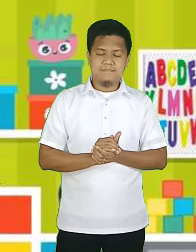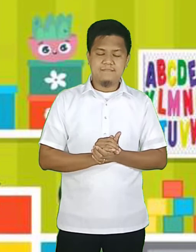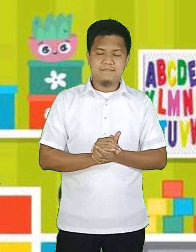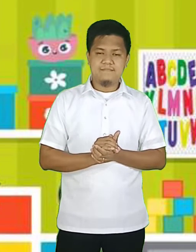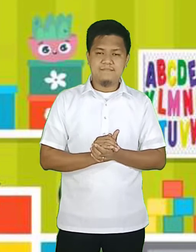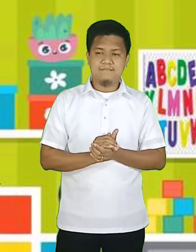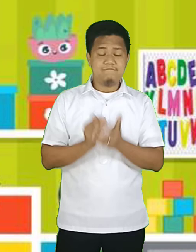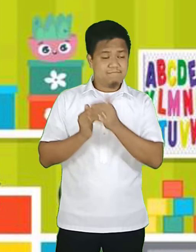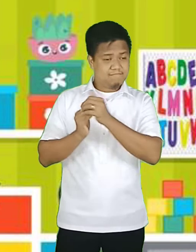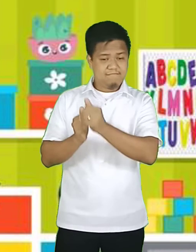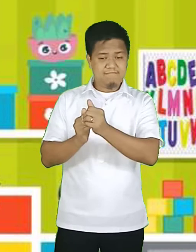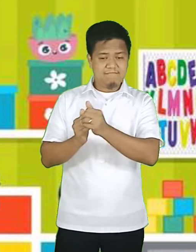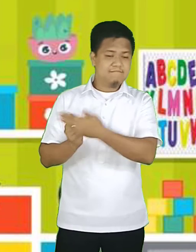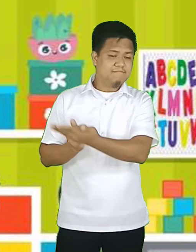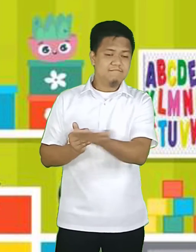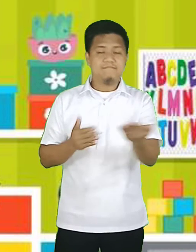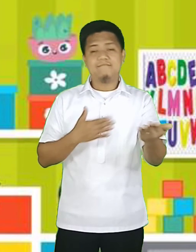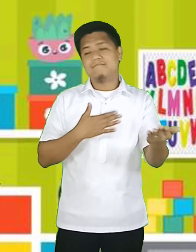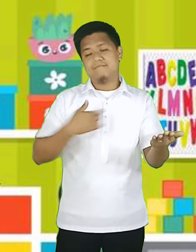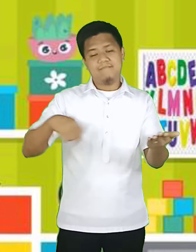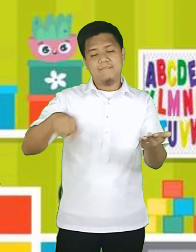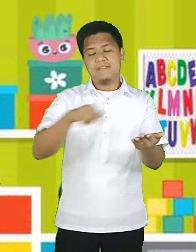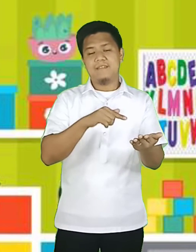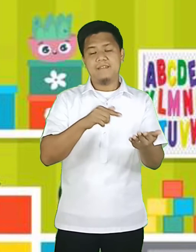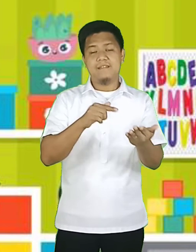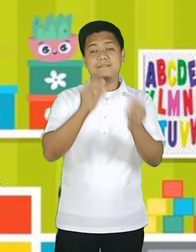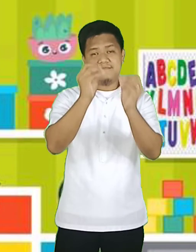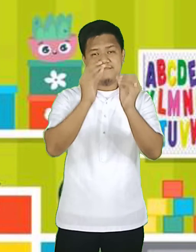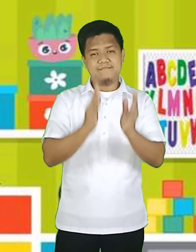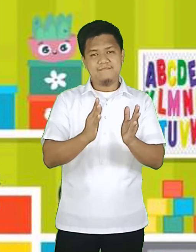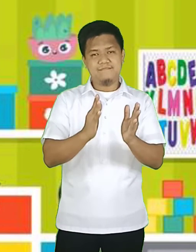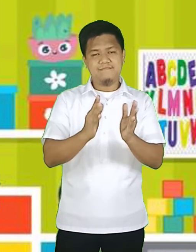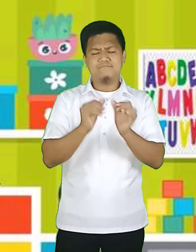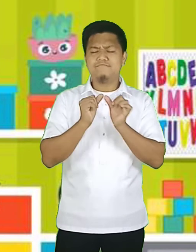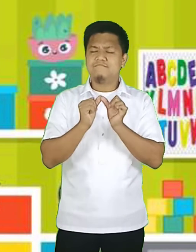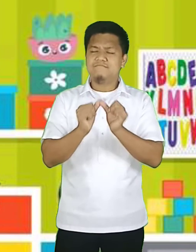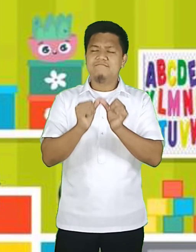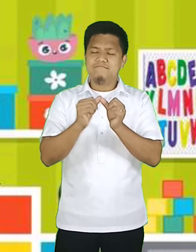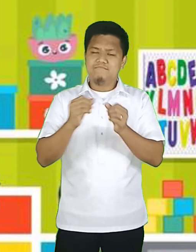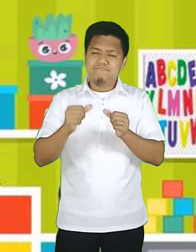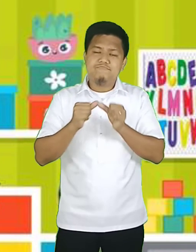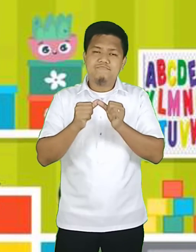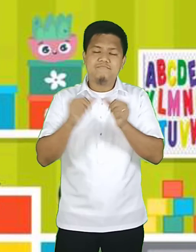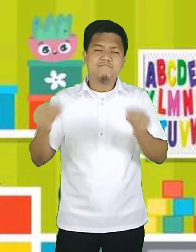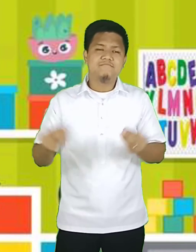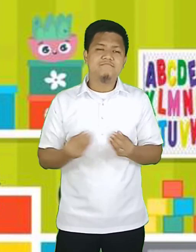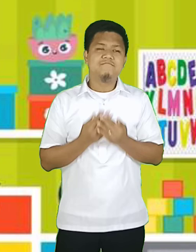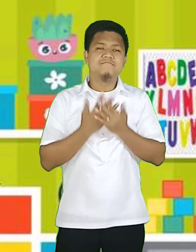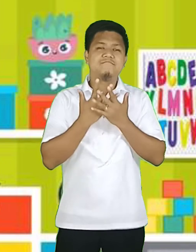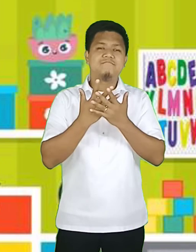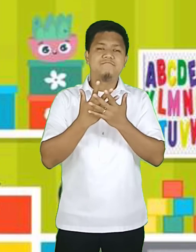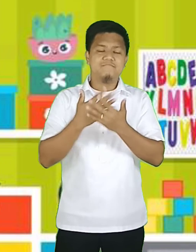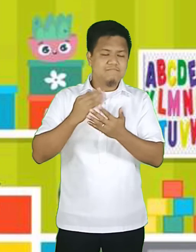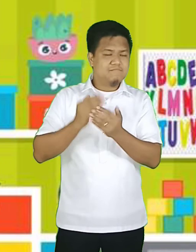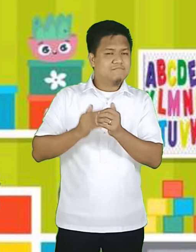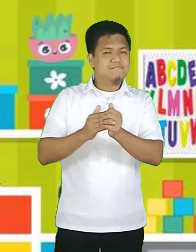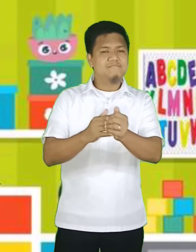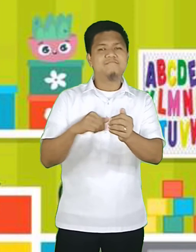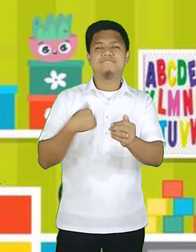Gabayan din naman ninyo ang aming mga guro na patuloy at walang sawang nagbibigay inspirasyon at gumagabay sa amin